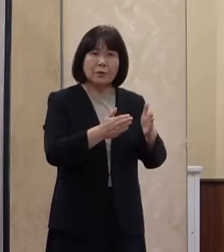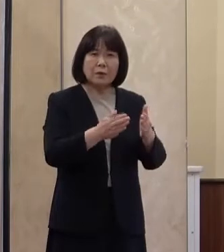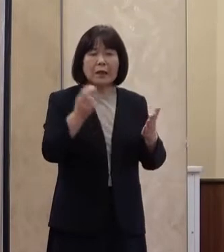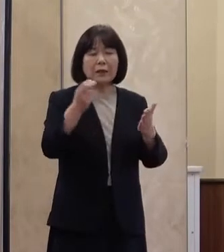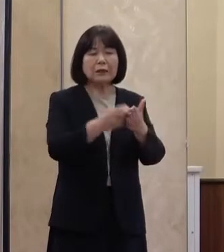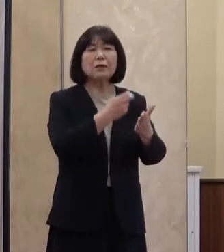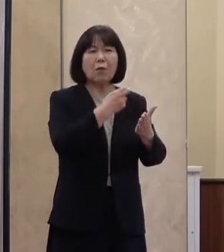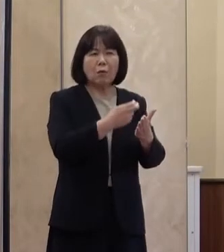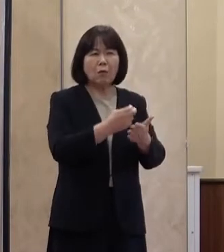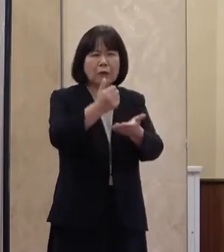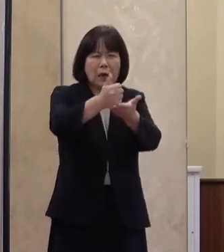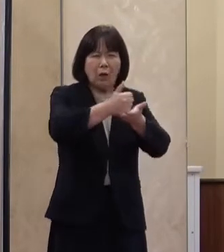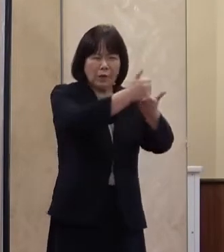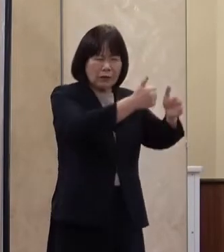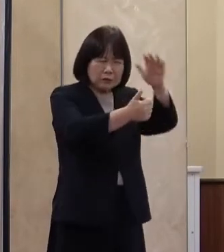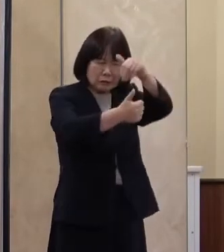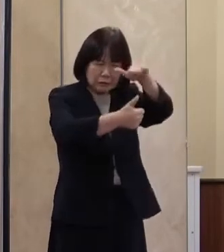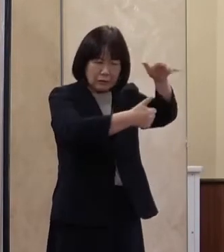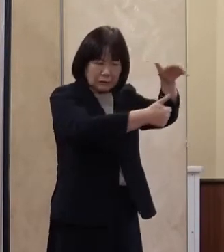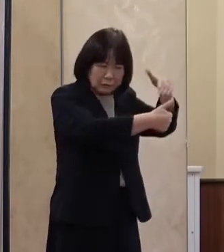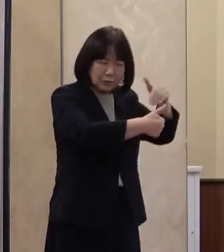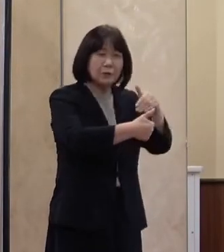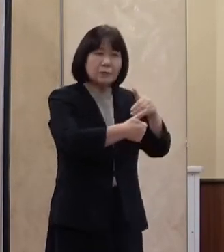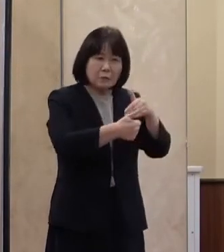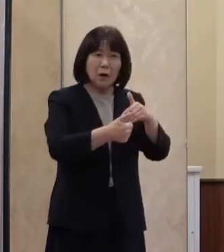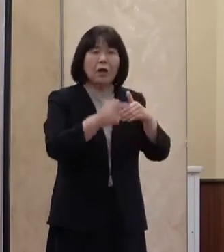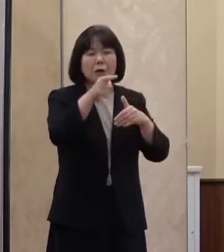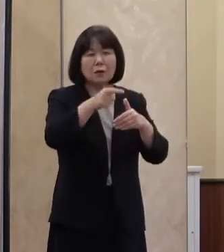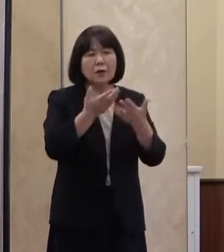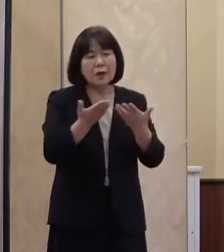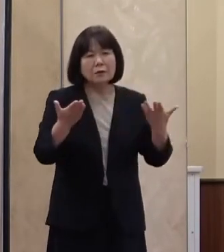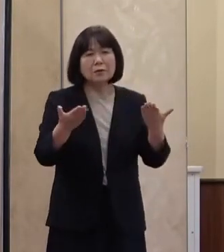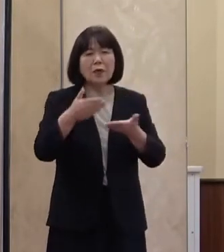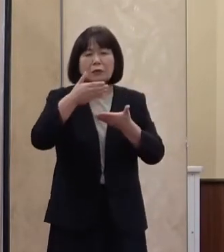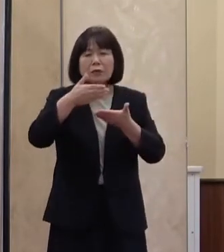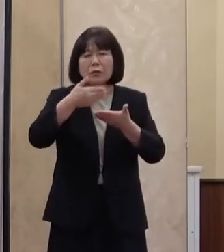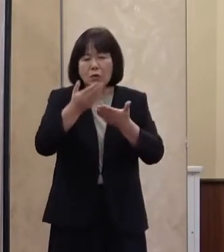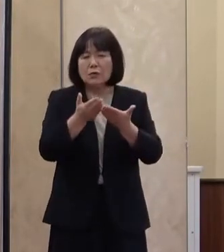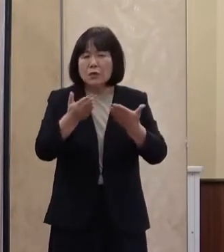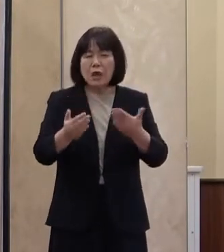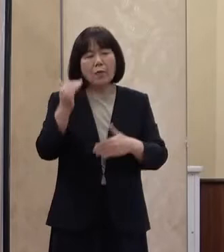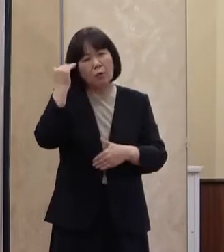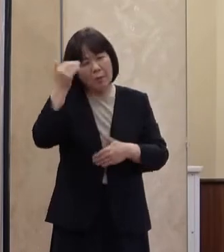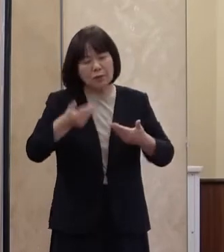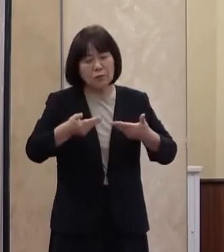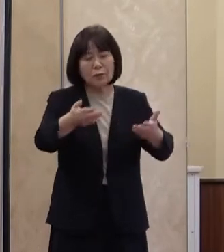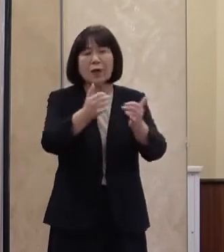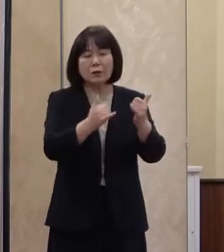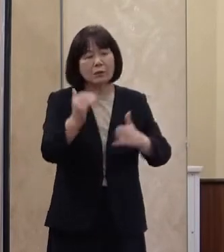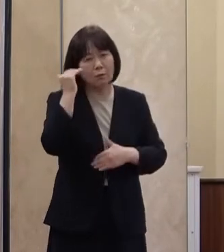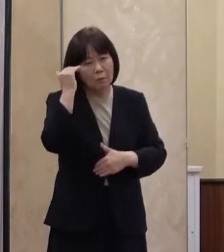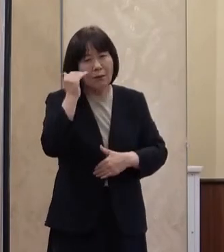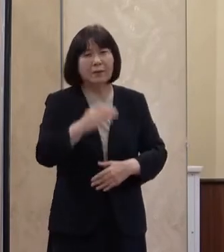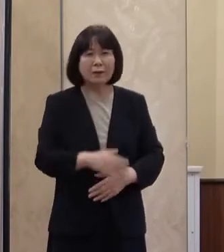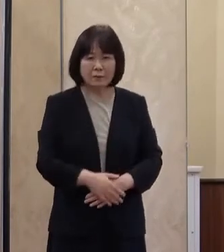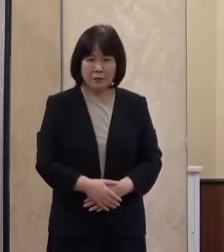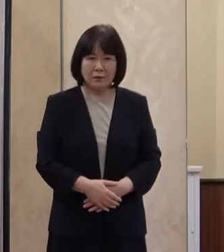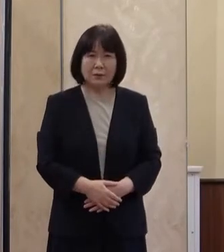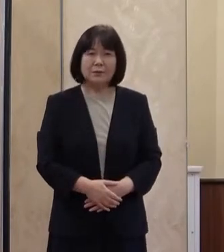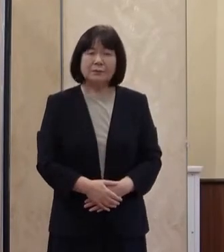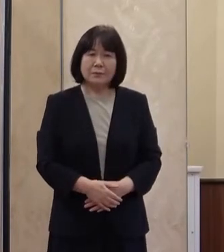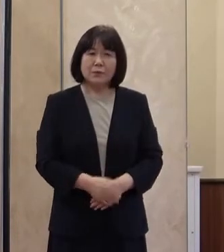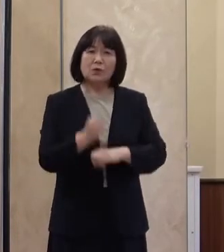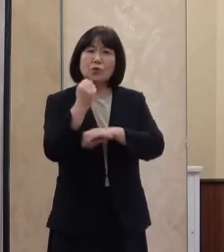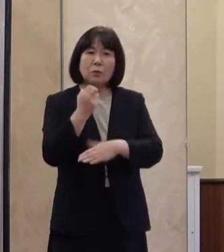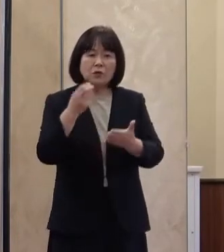な客引きについては多くの飲食店も困っているわけなので、商店街の皆さんも困っていますし、そしてそもそ